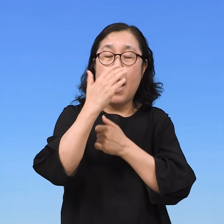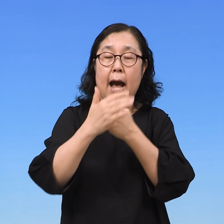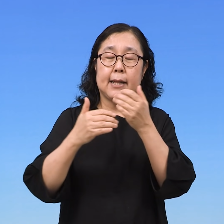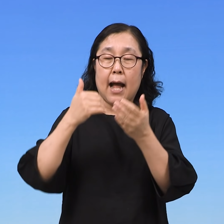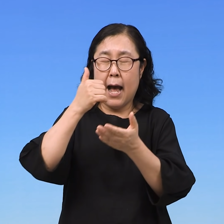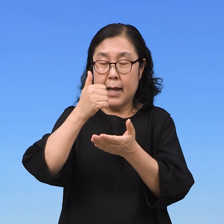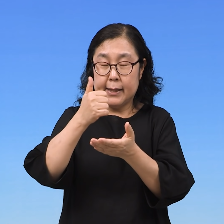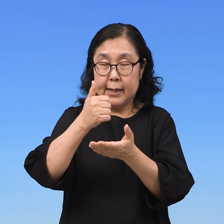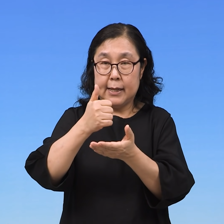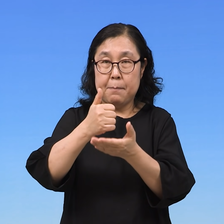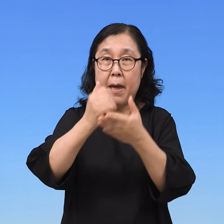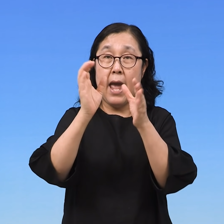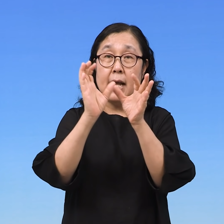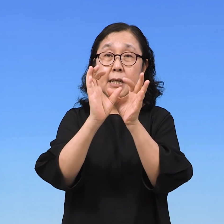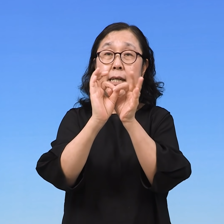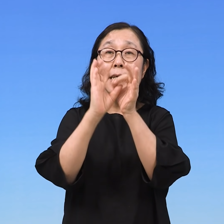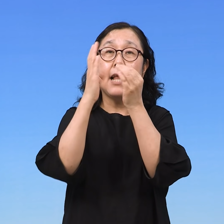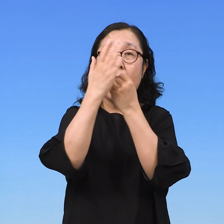애워싸는